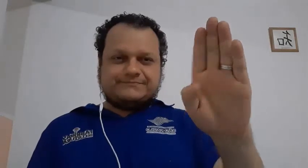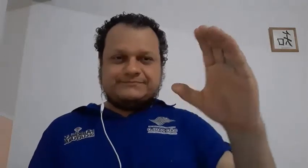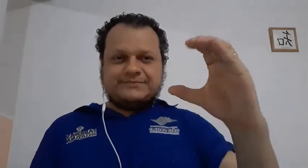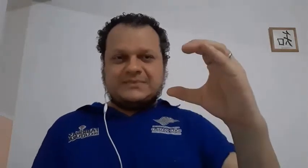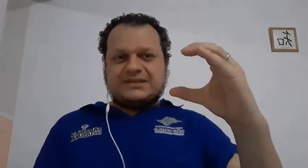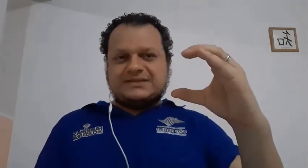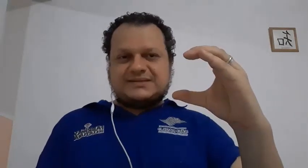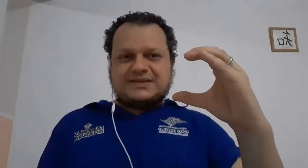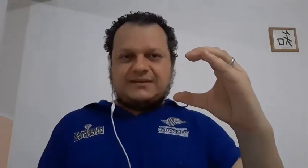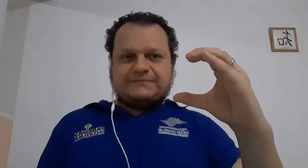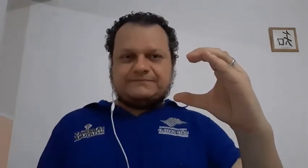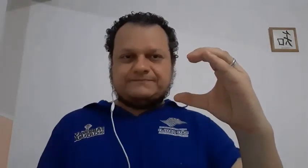C.